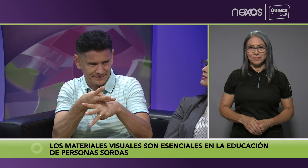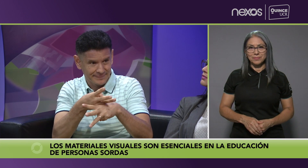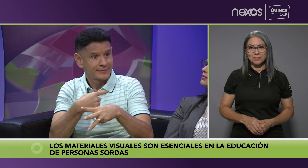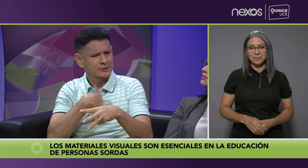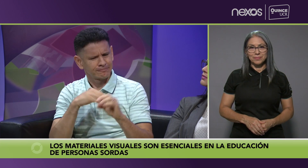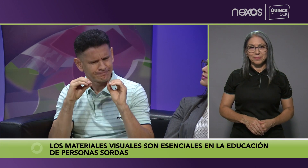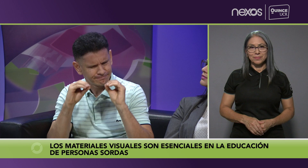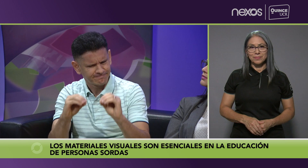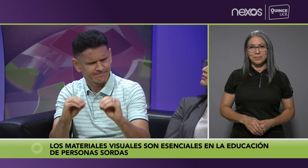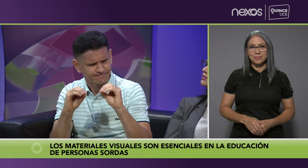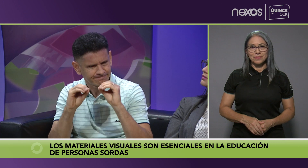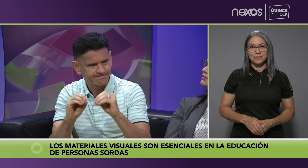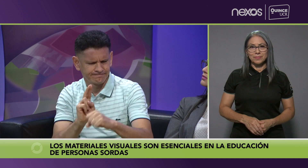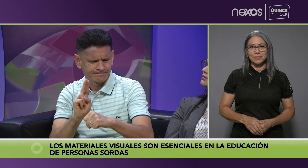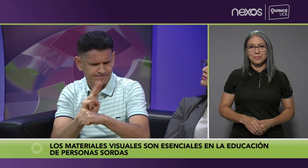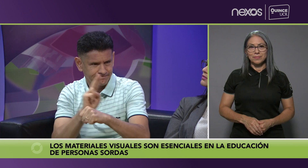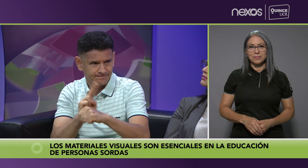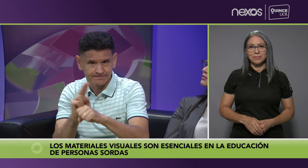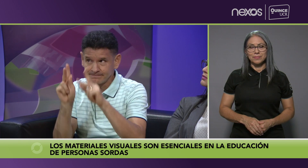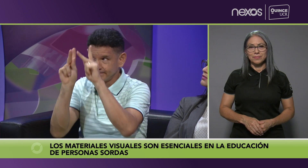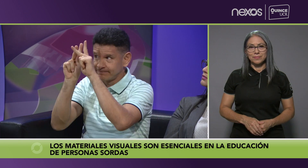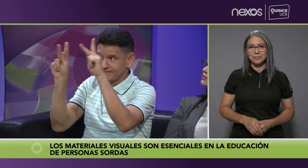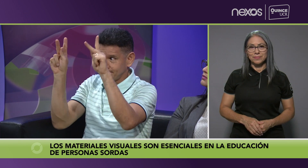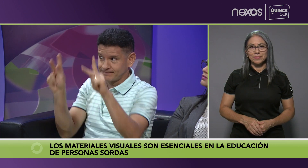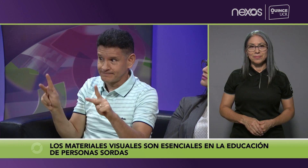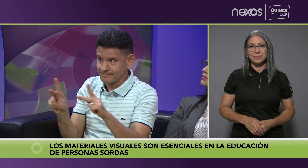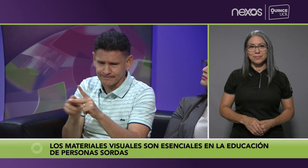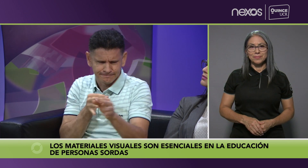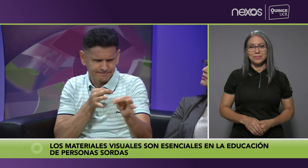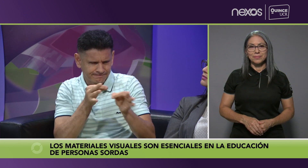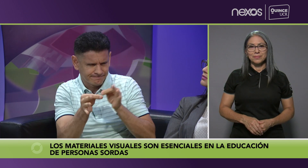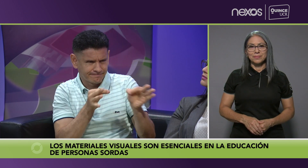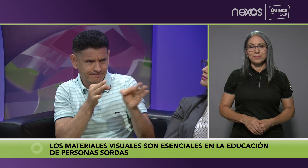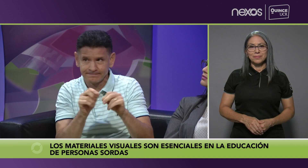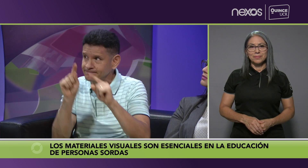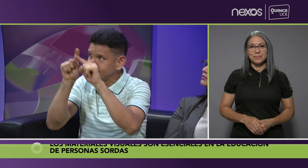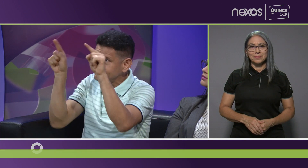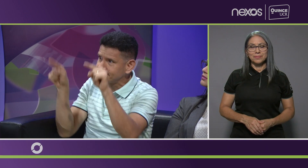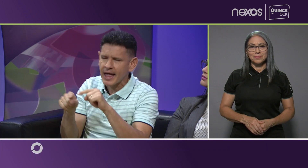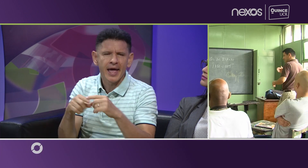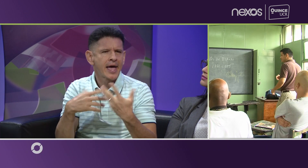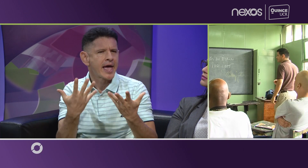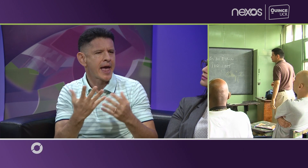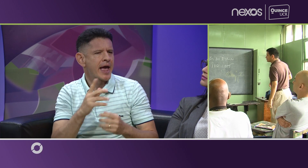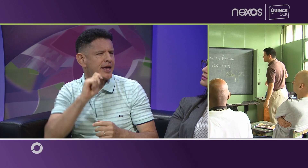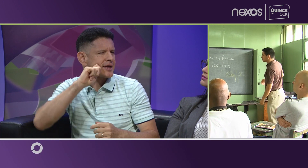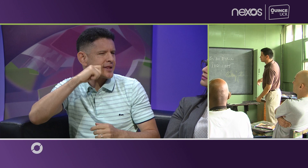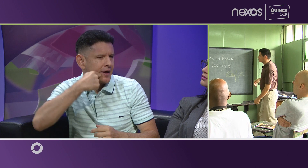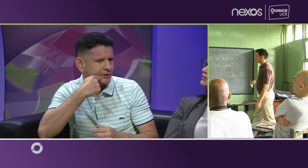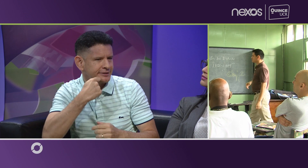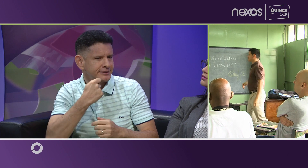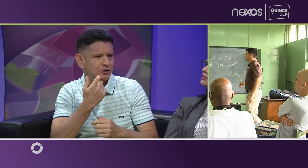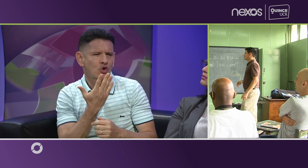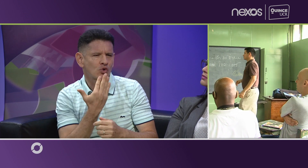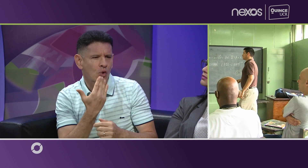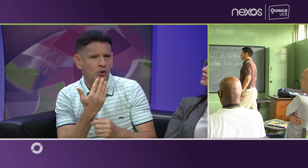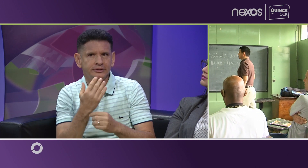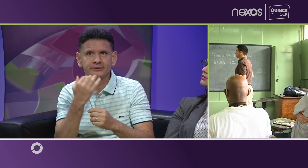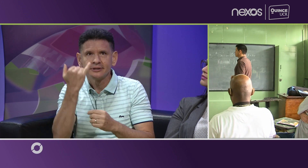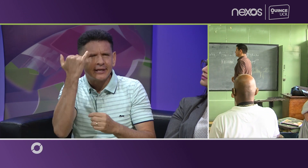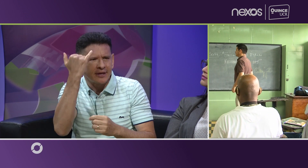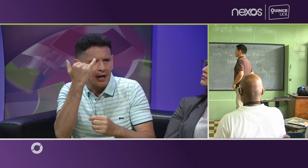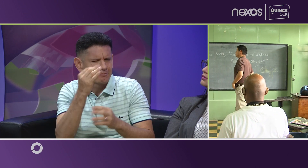profesor de matemáticas, entonces trato de enseñarles en la pizarra, trato de poder